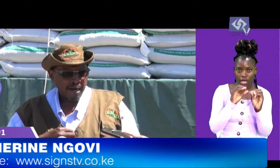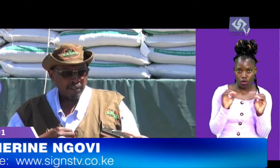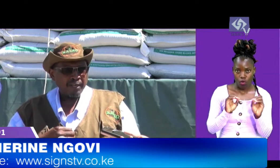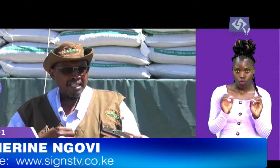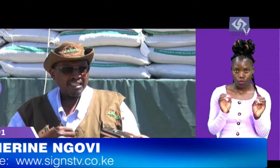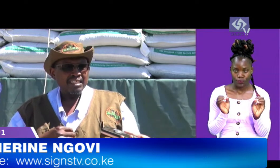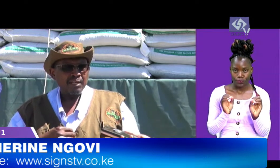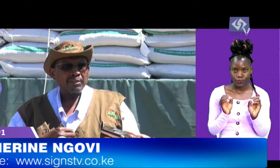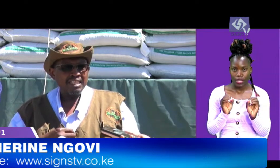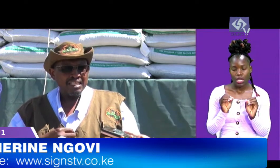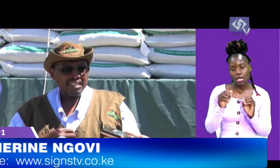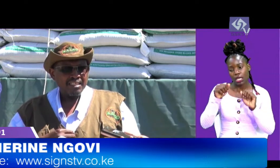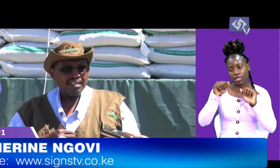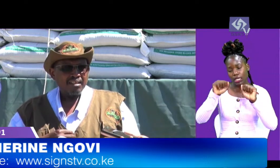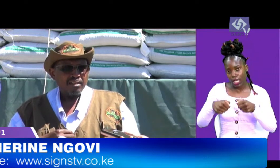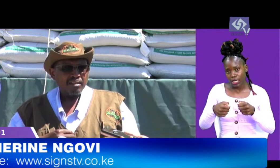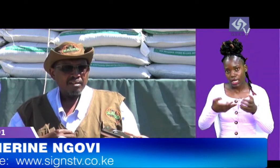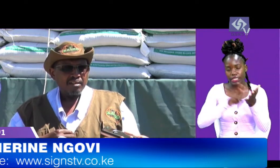bado wanasajiliwa saa hii.